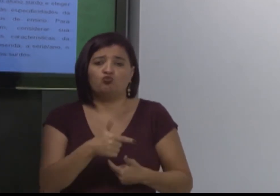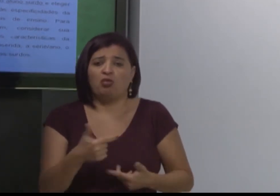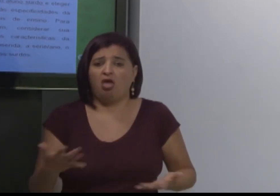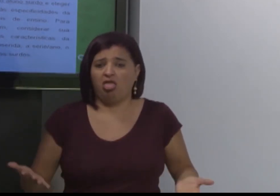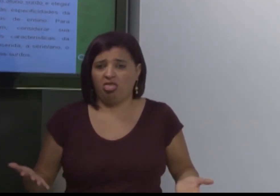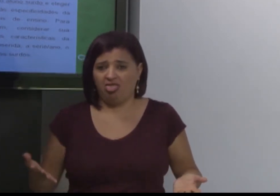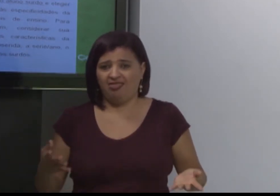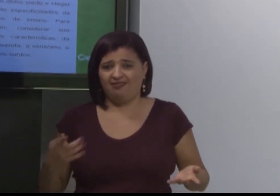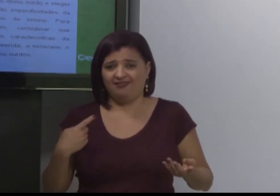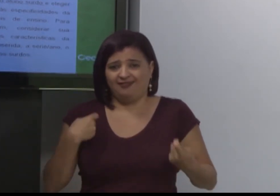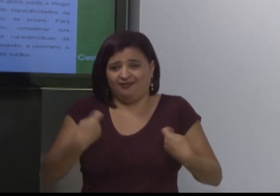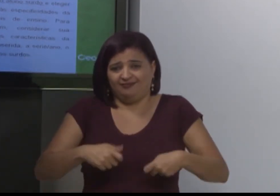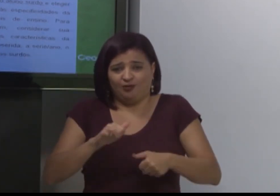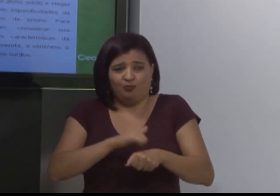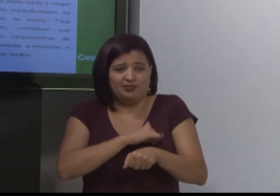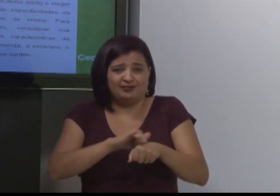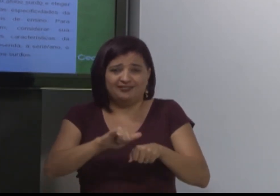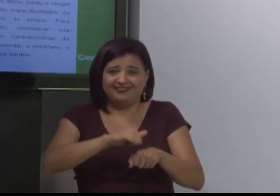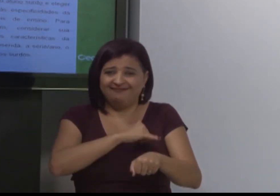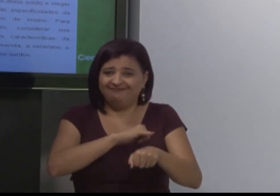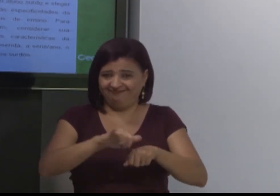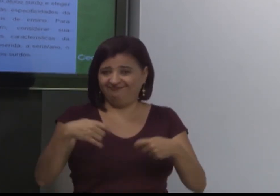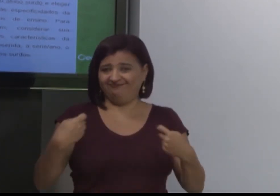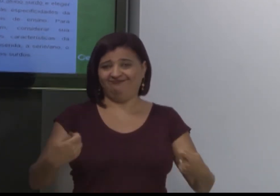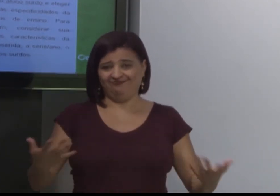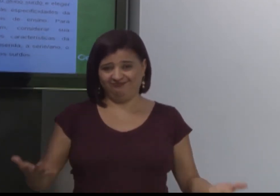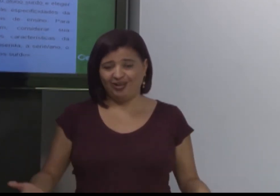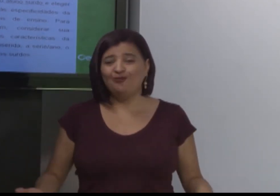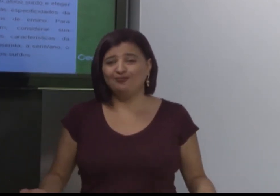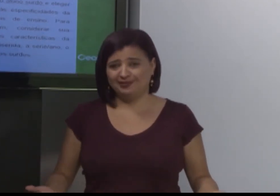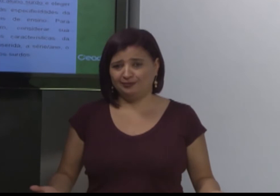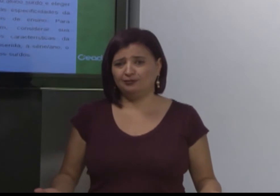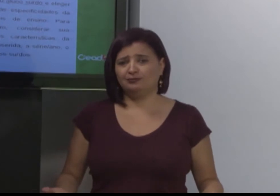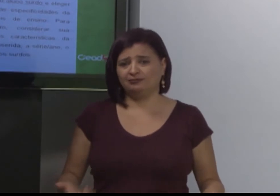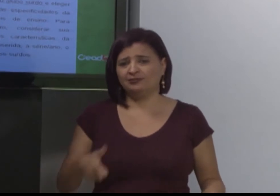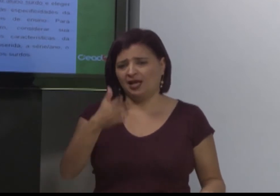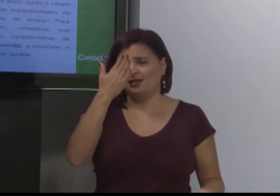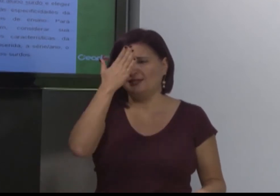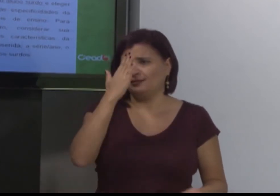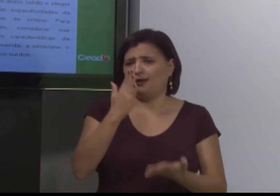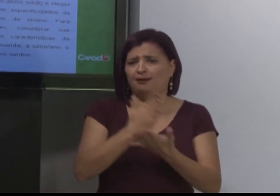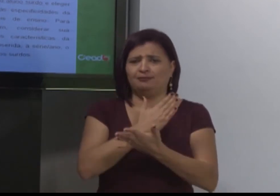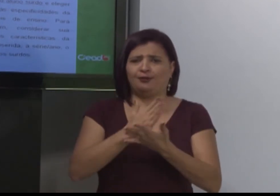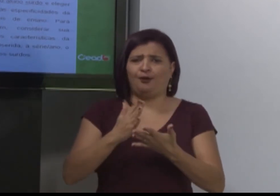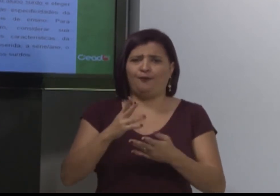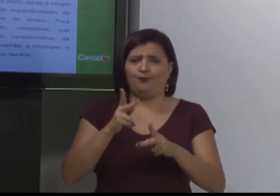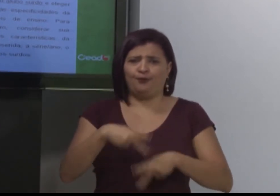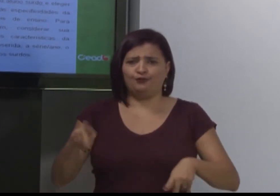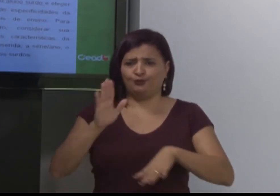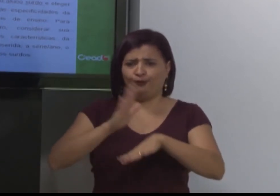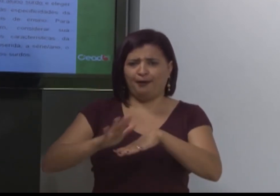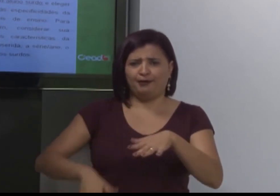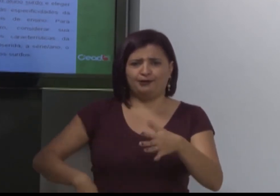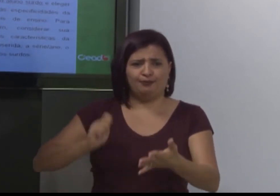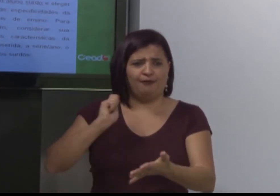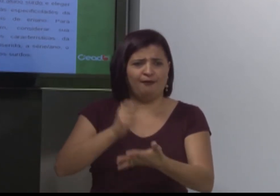Eu quero utilizar o data show, mas se não tem, eu tenho que ter outras estratégias. É necessário